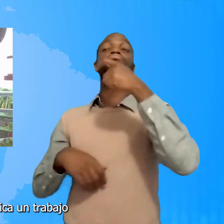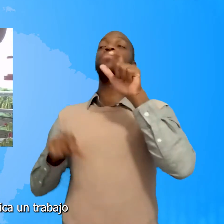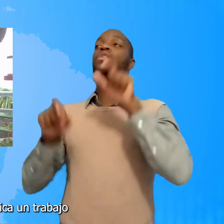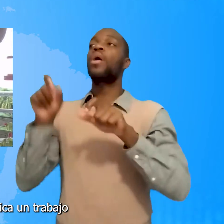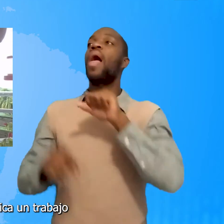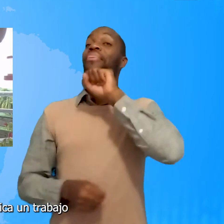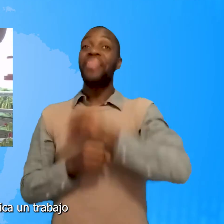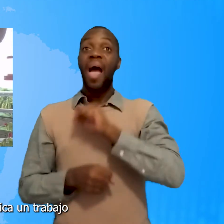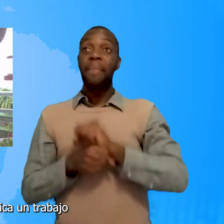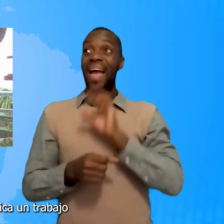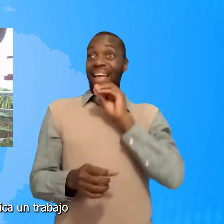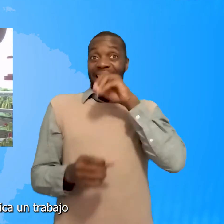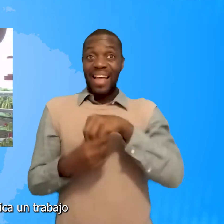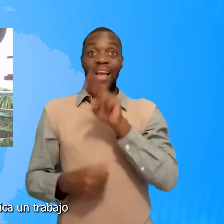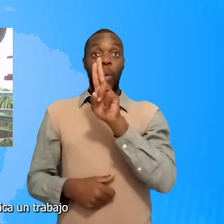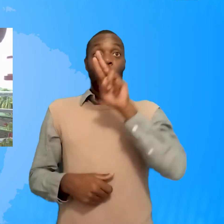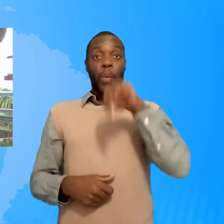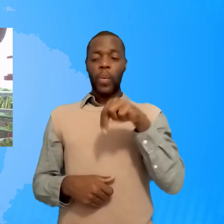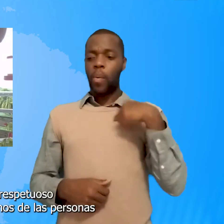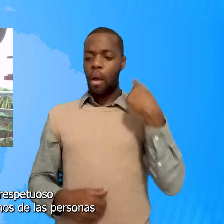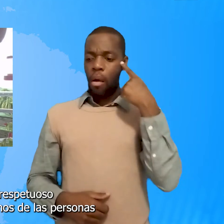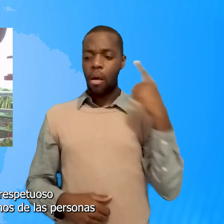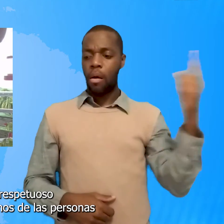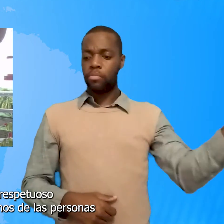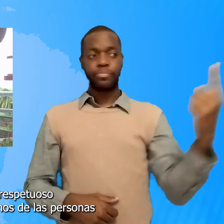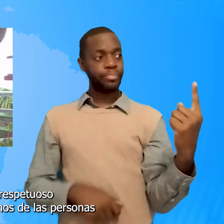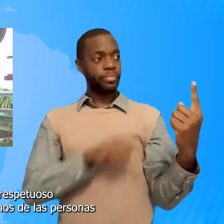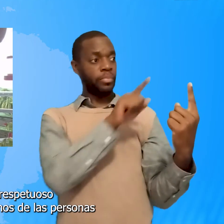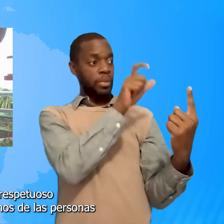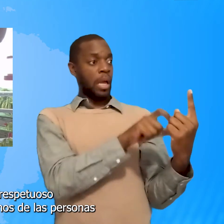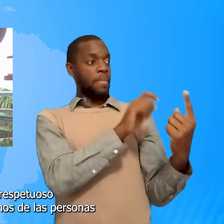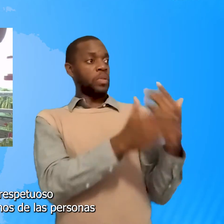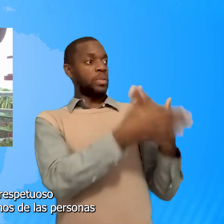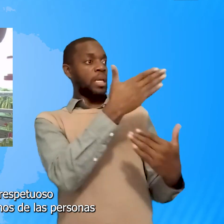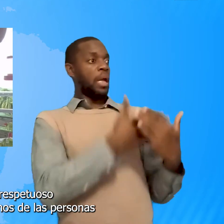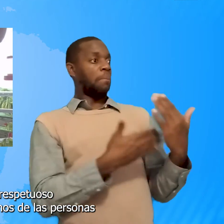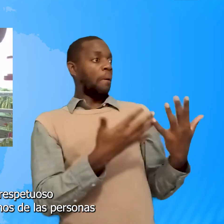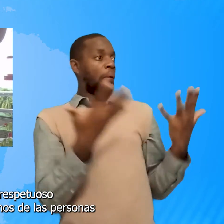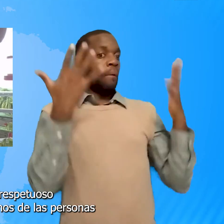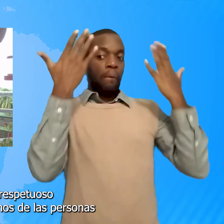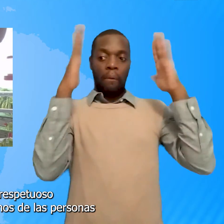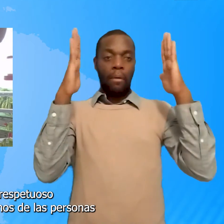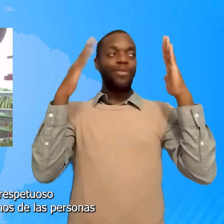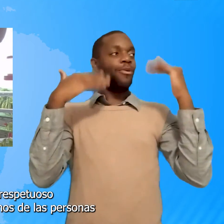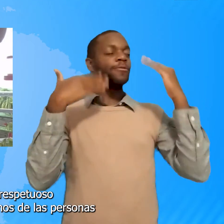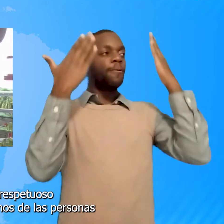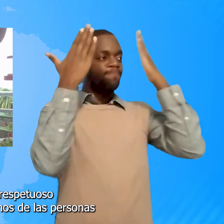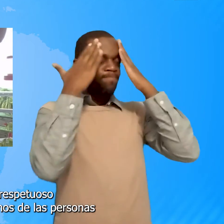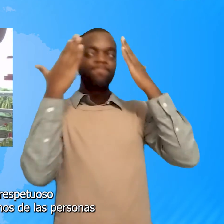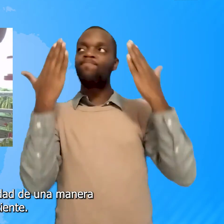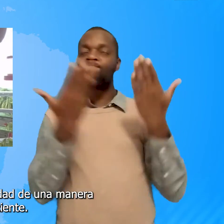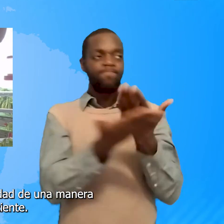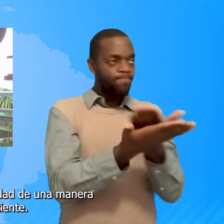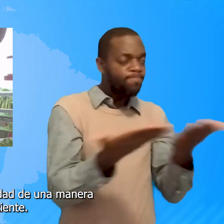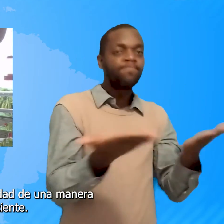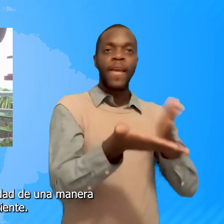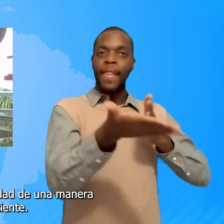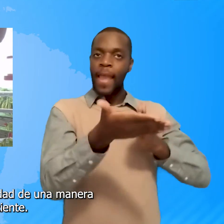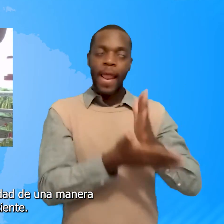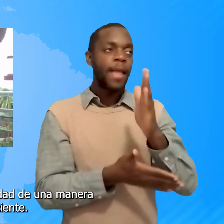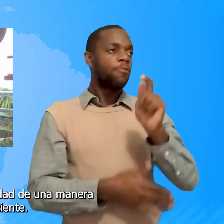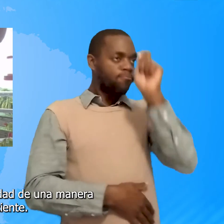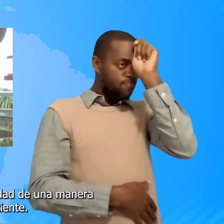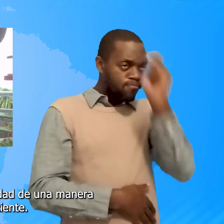de lo que implica un trabajo inclusivo y respetuoso de todos los derechos de las personas con y